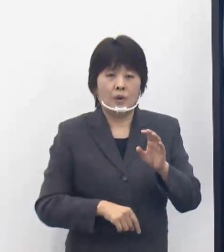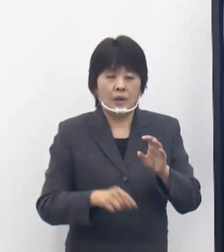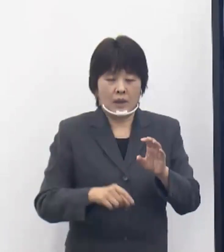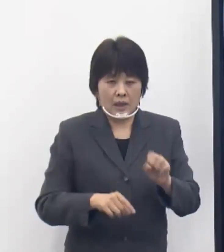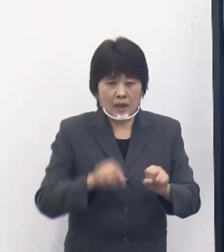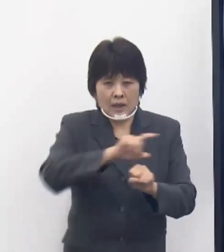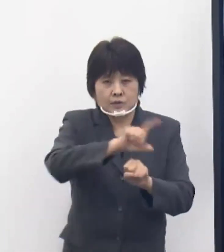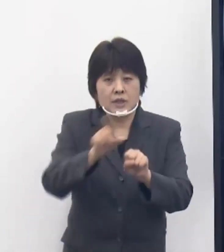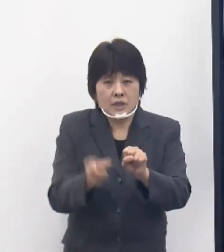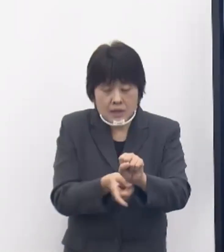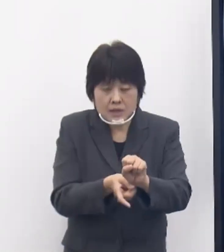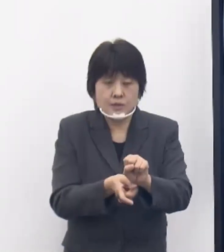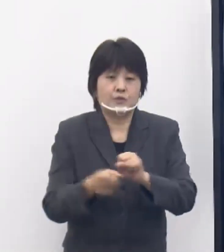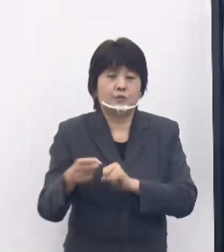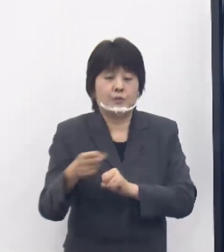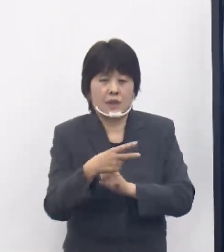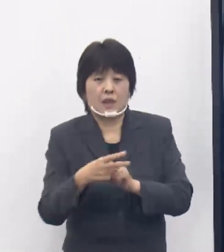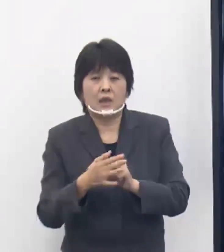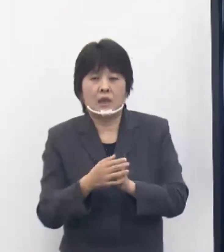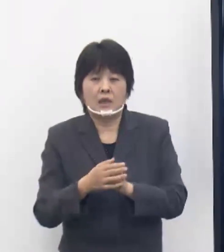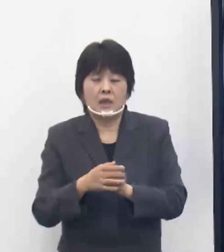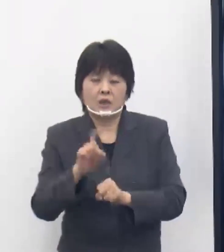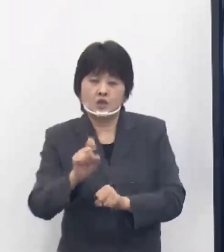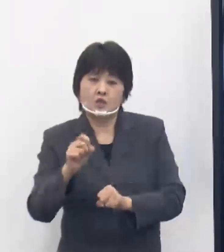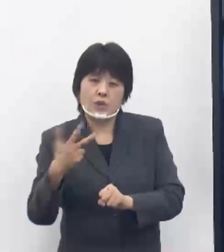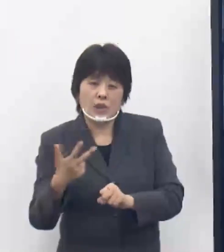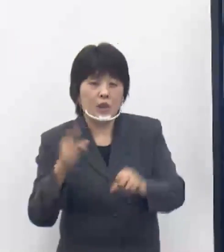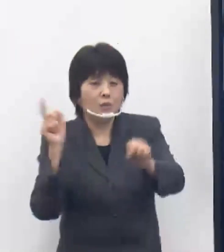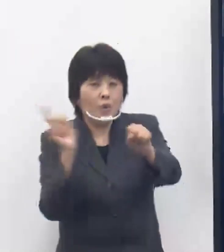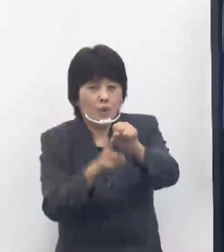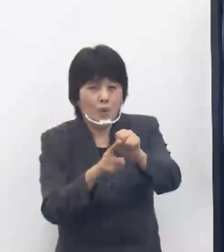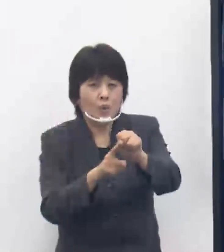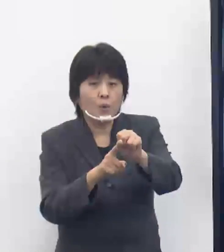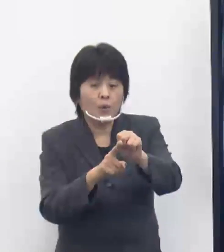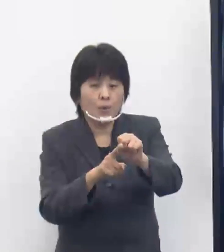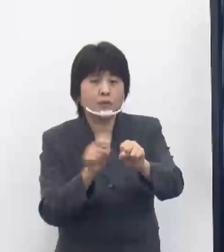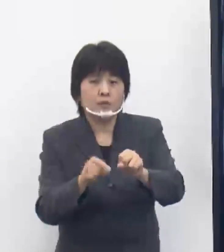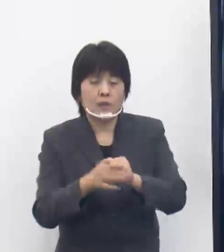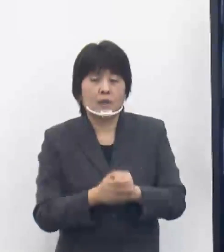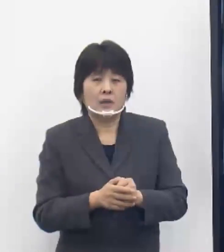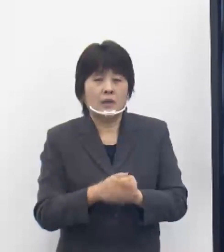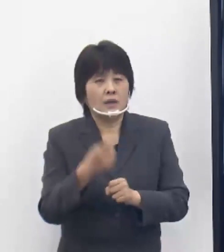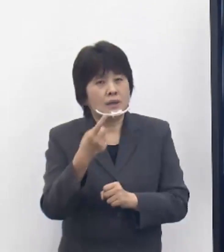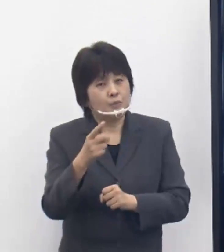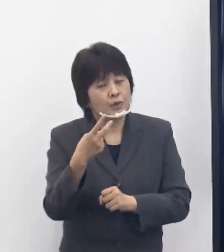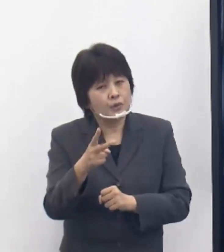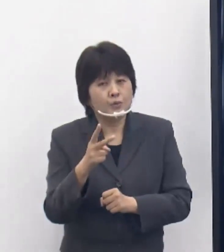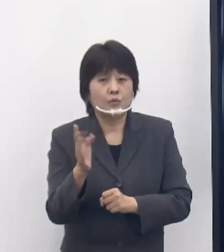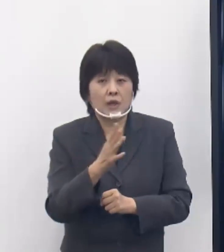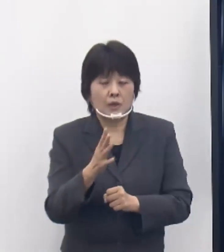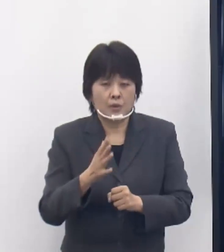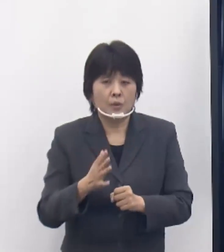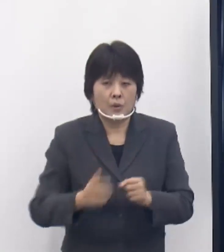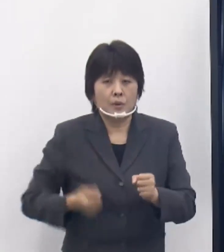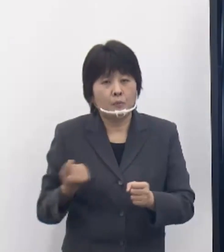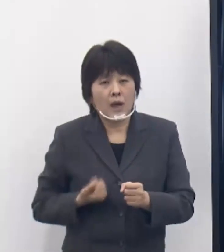や、あるいはその中の17個の目標について 1、2分のこのようなアニメ